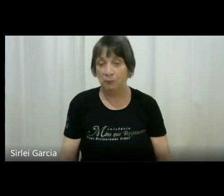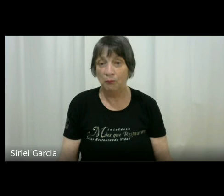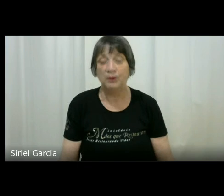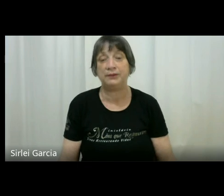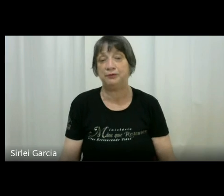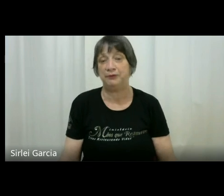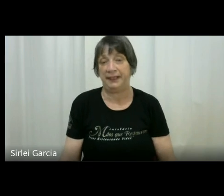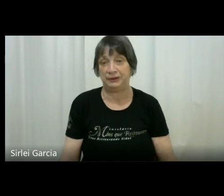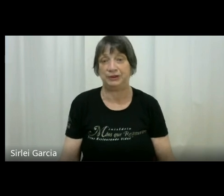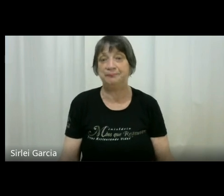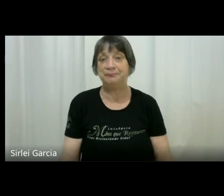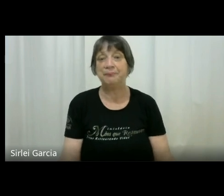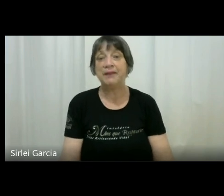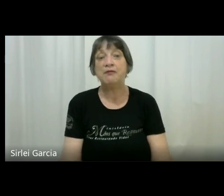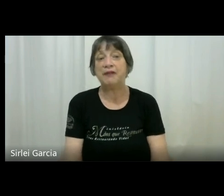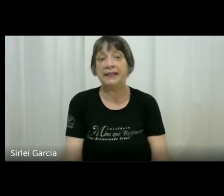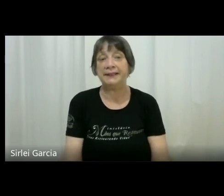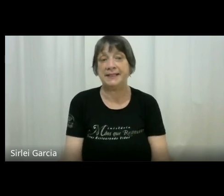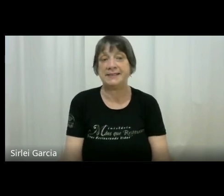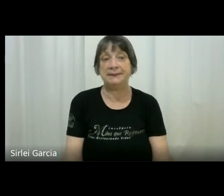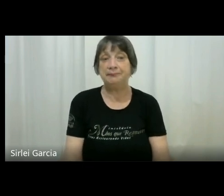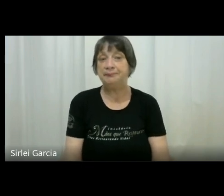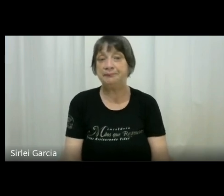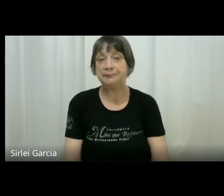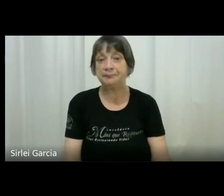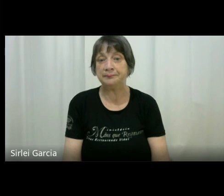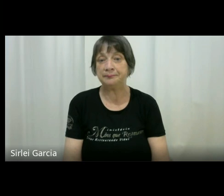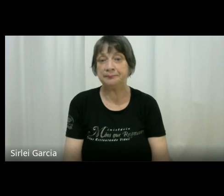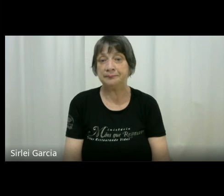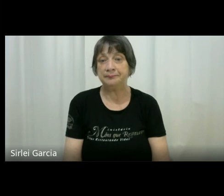é muito fluente. Fala, Andressa.